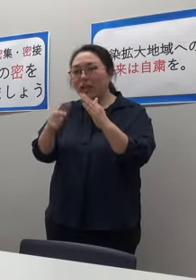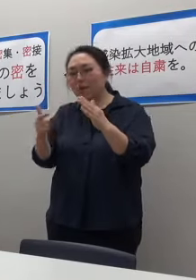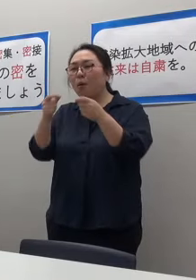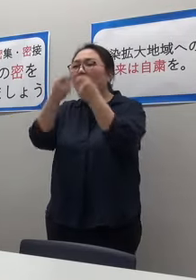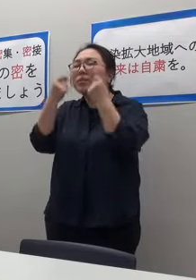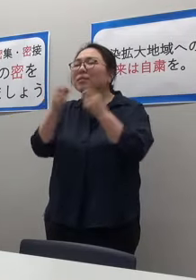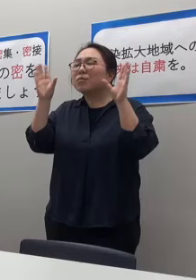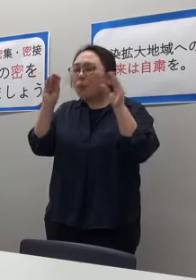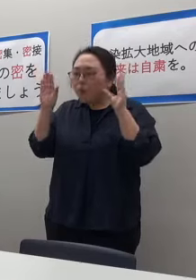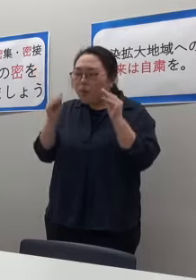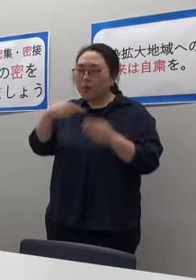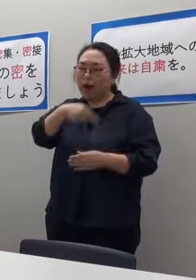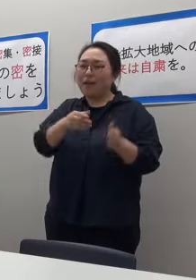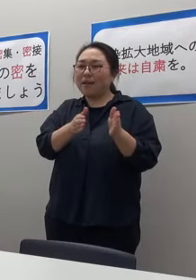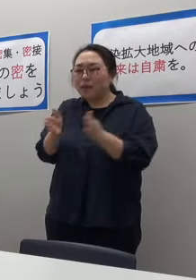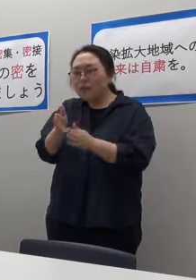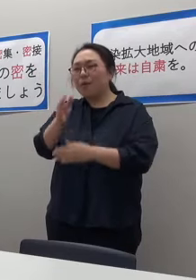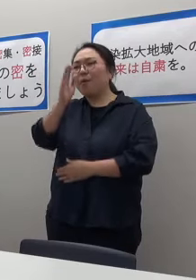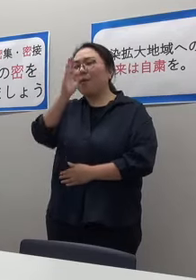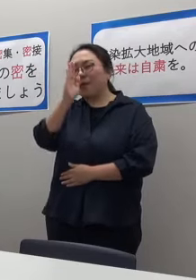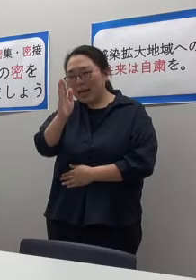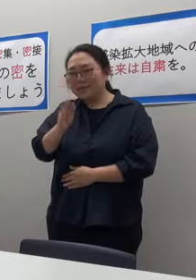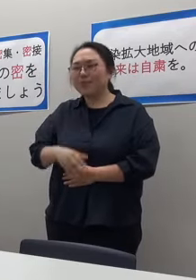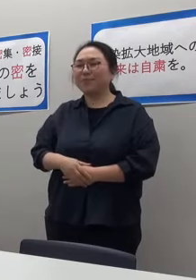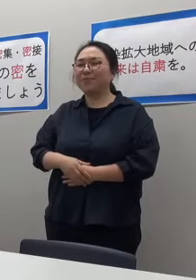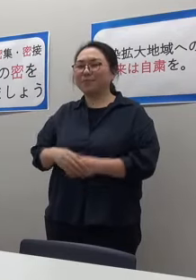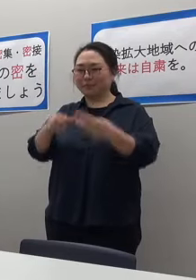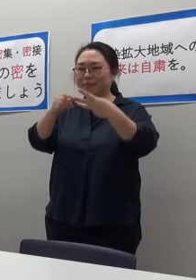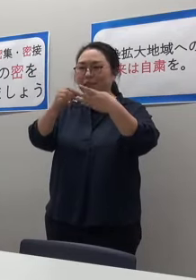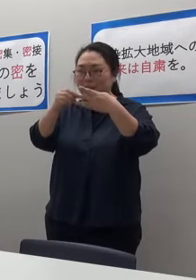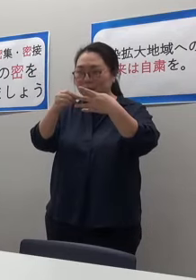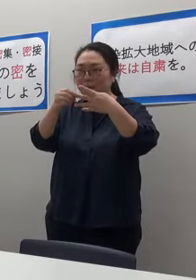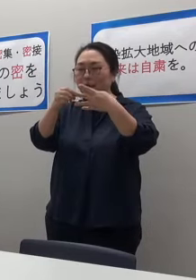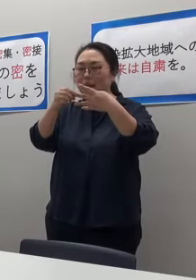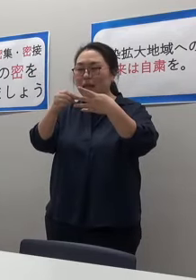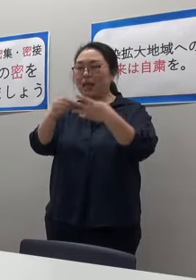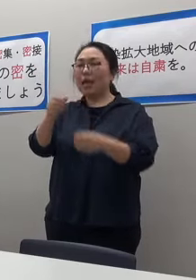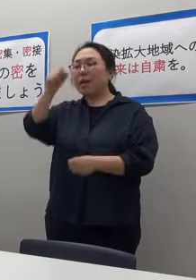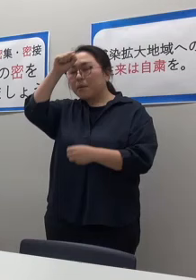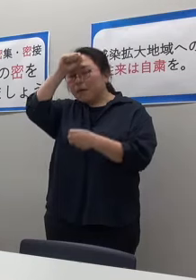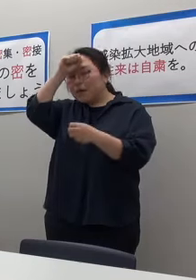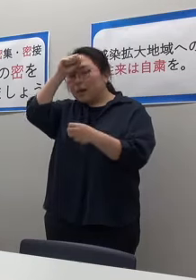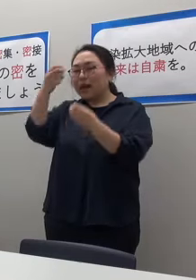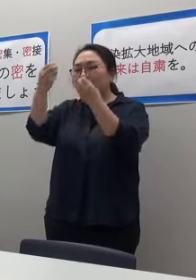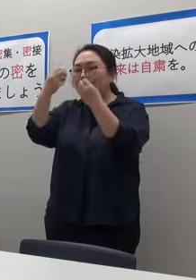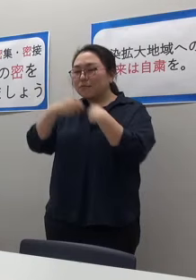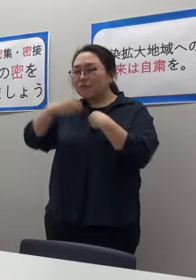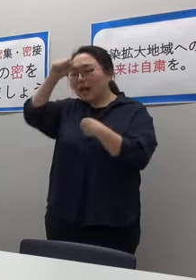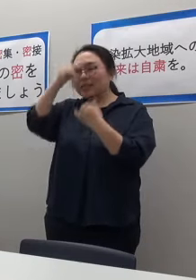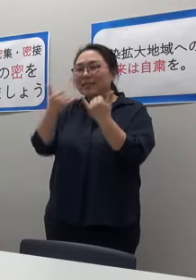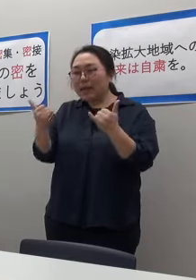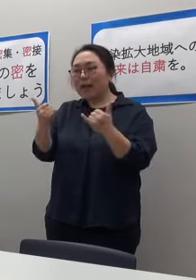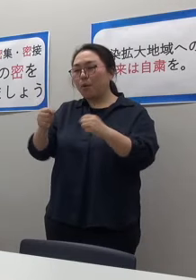慮が必要となりますので、ご了承願いたいと思います。2点目ですけれども、患者さんの行動履歴等につきましては、現在、関係者